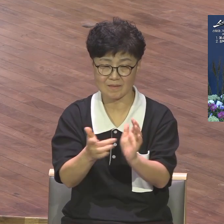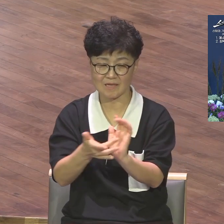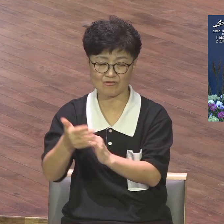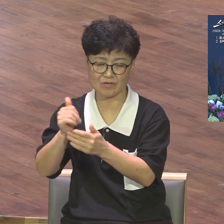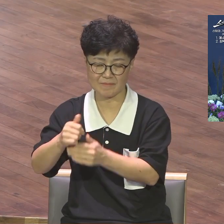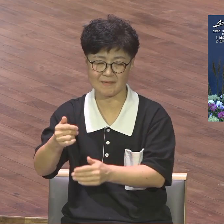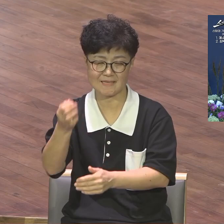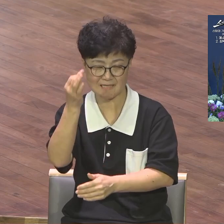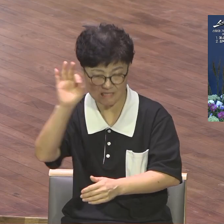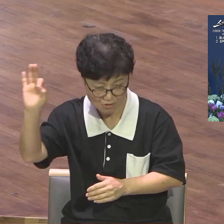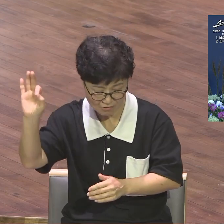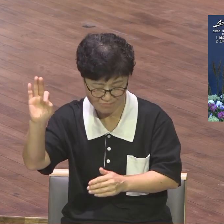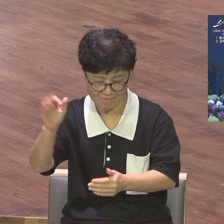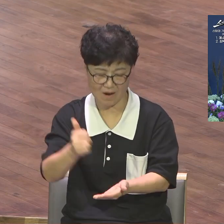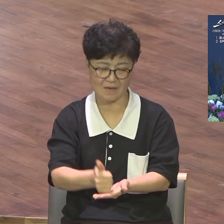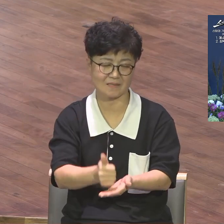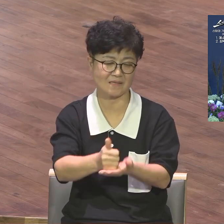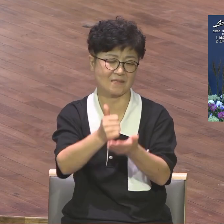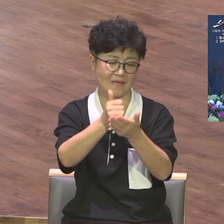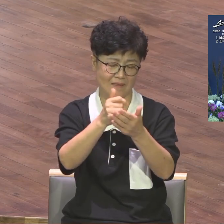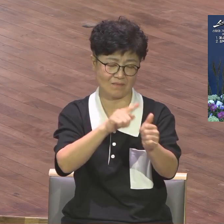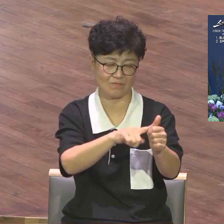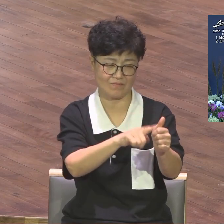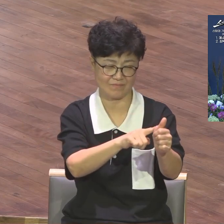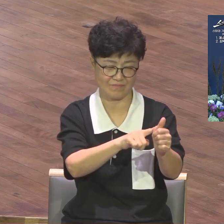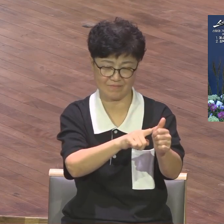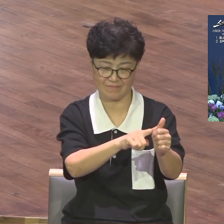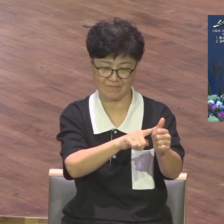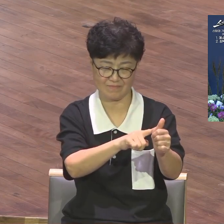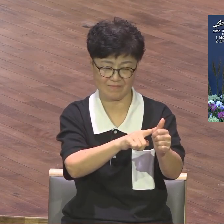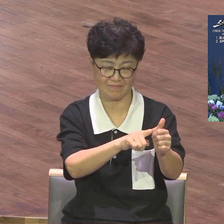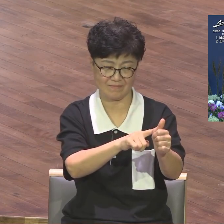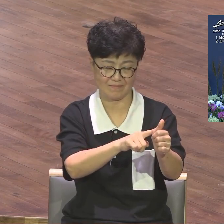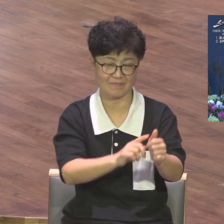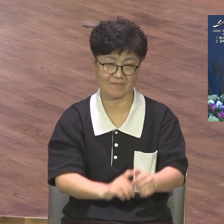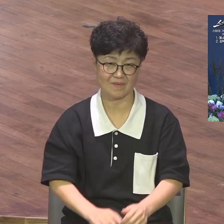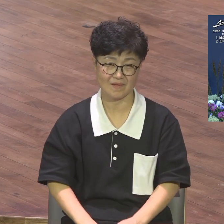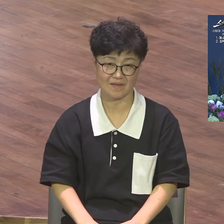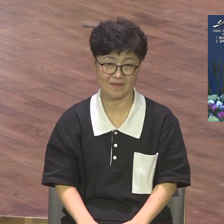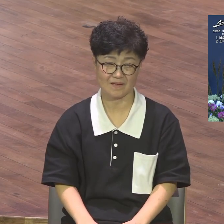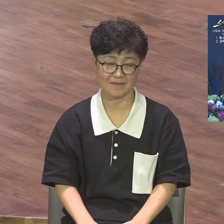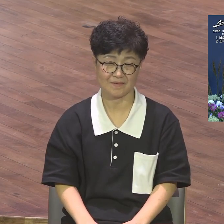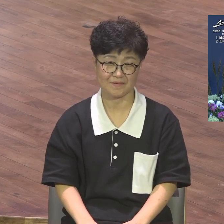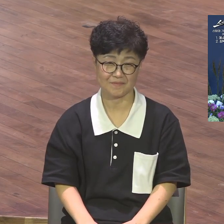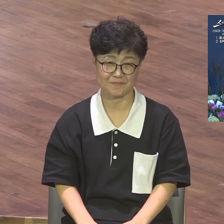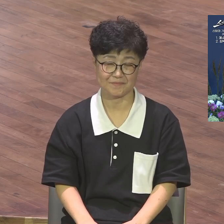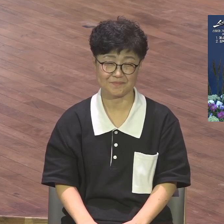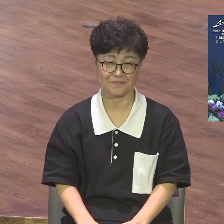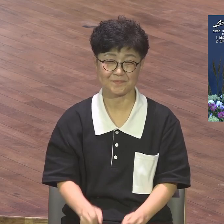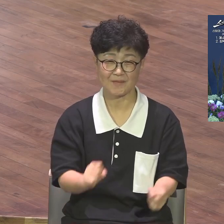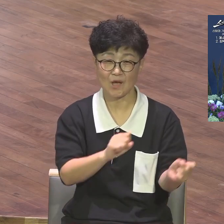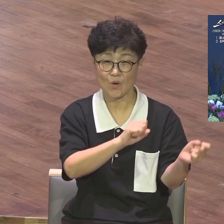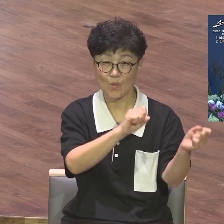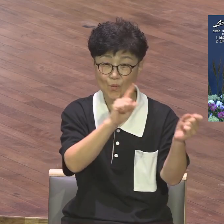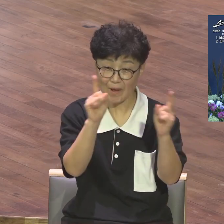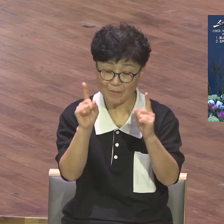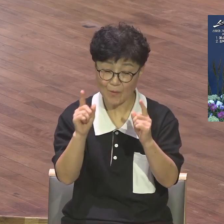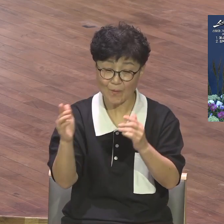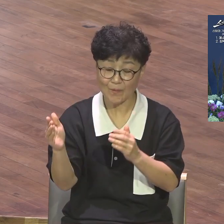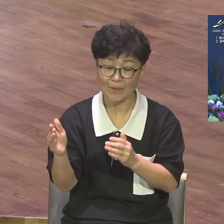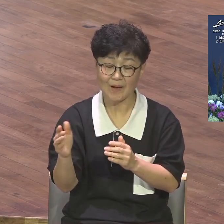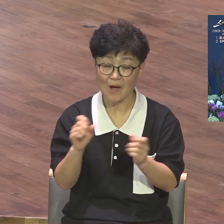주면서 이제는 하나님 나라의 선민으로 이제는 선포를 해버린 것입니다. 회복의 길을 걸어갔던